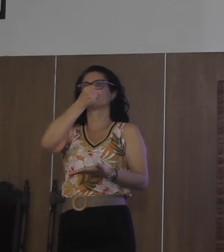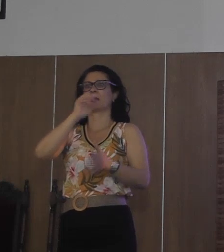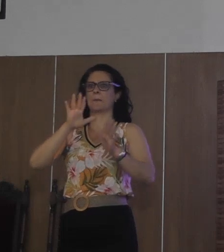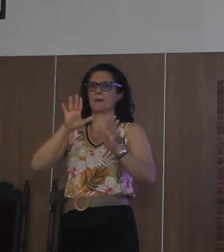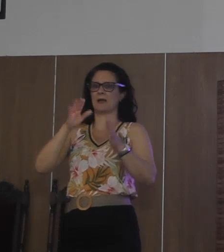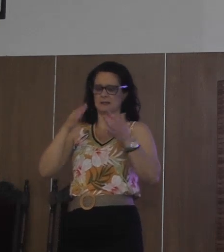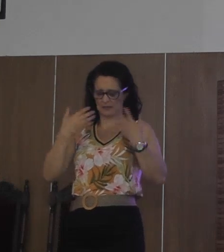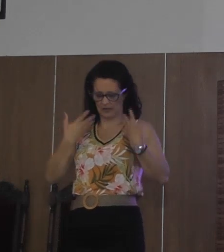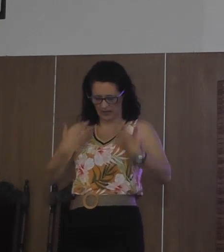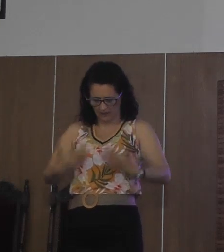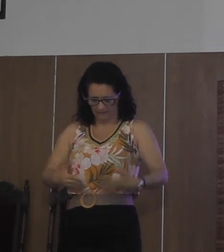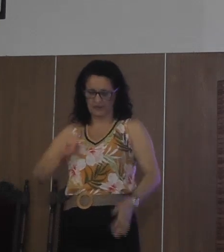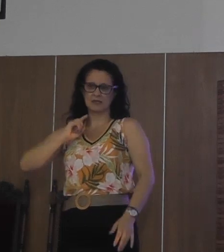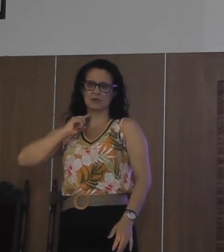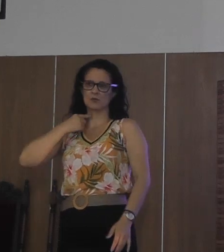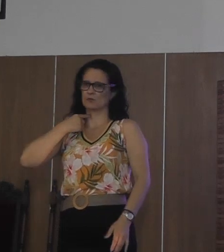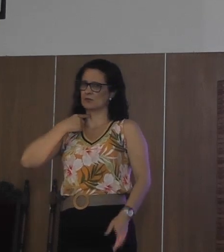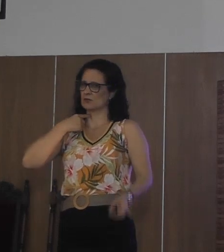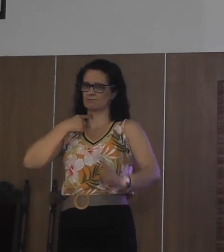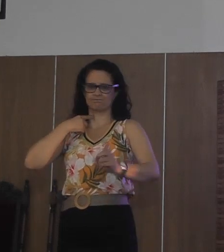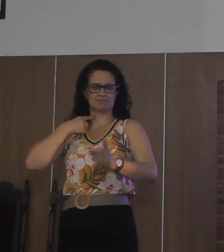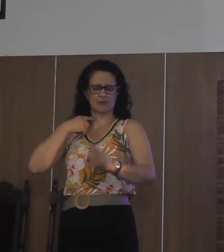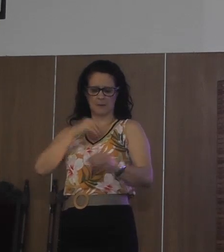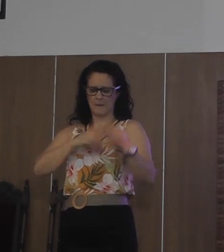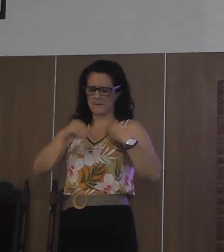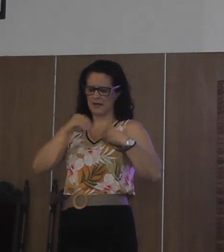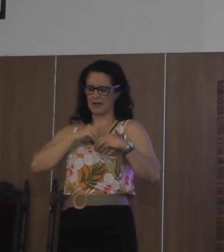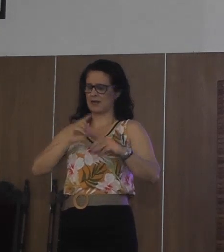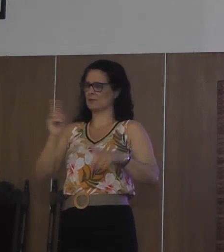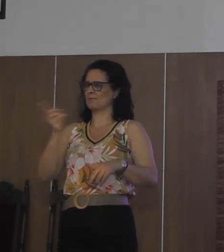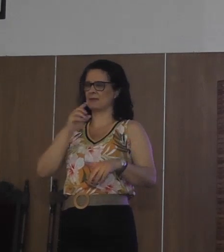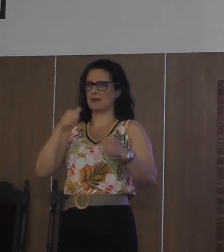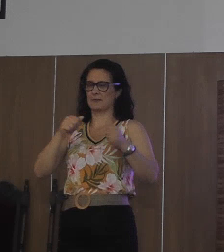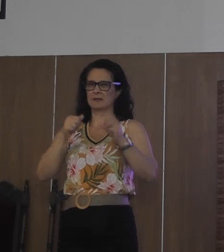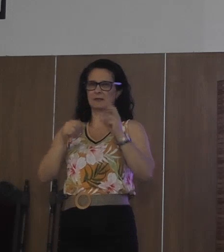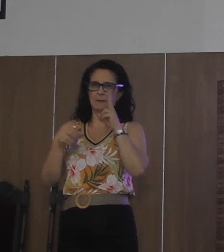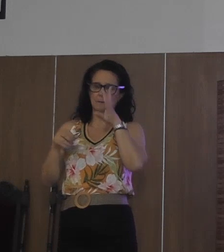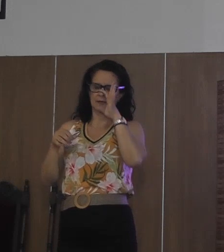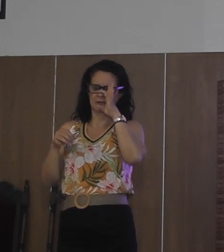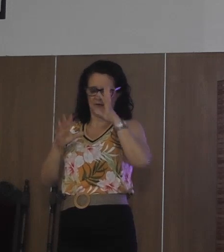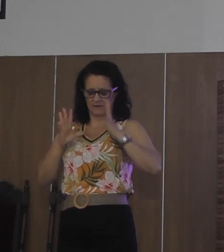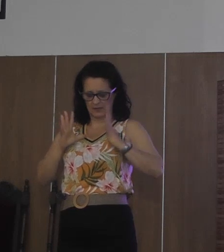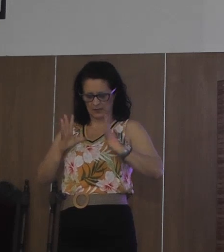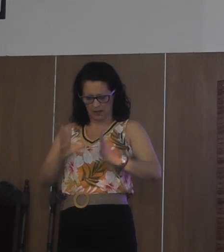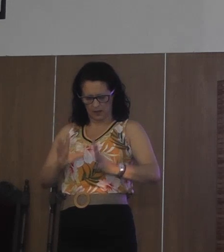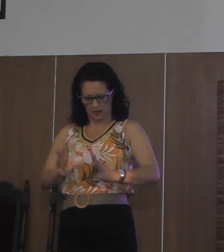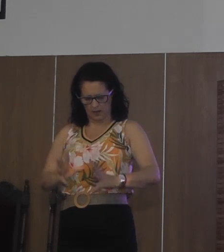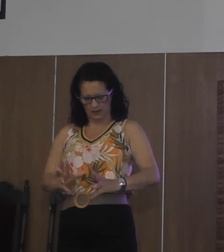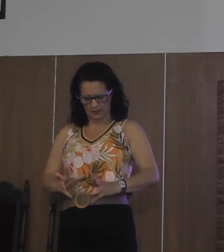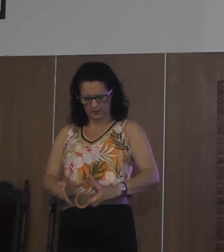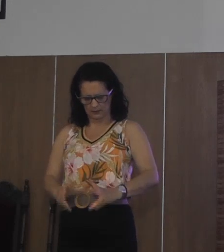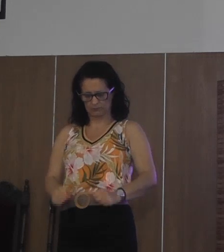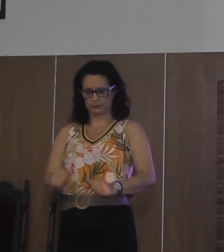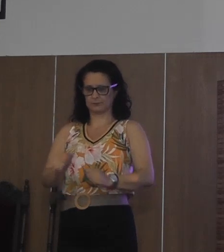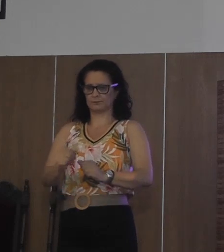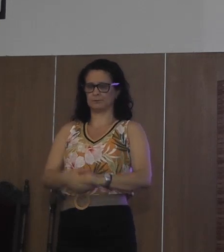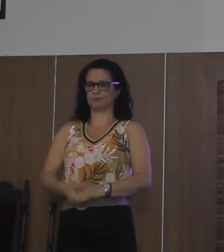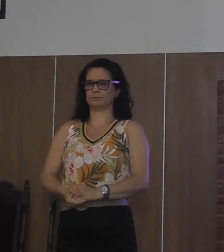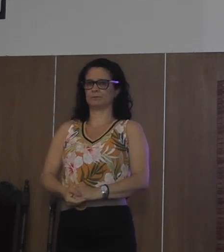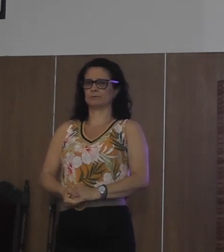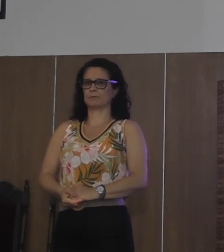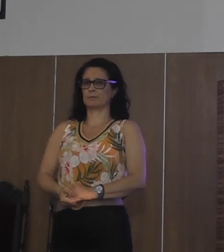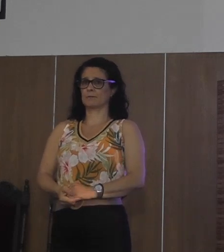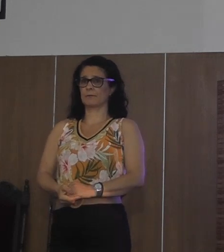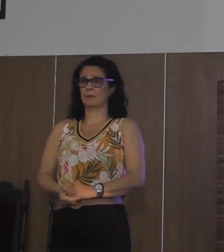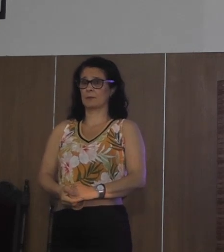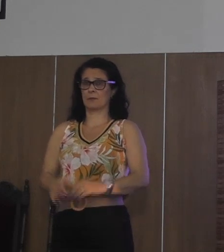Eu tenho que perseverar. Olha a condição aí. condição nada mais é do que uma ordem